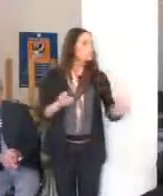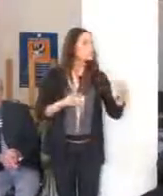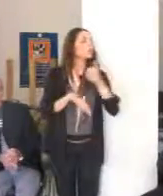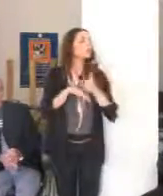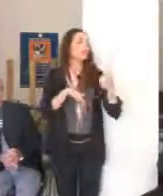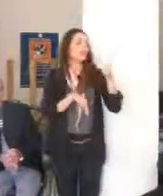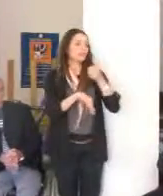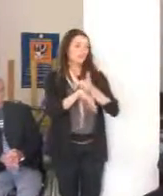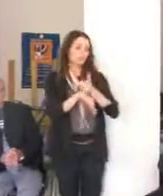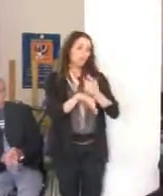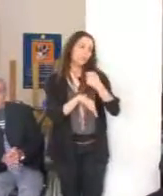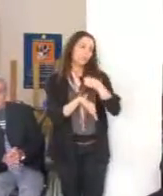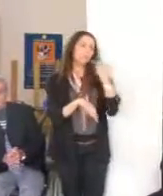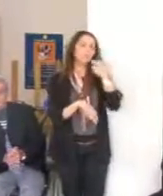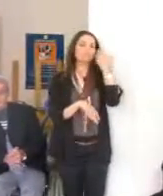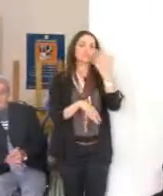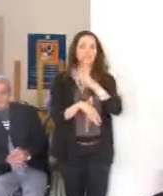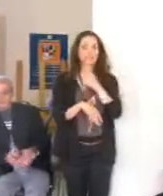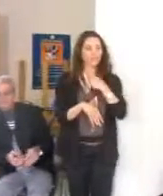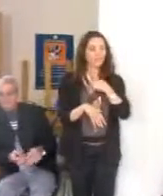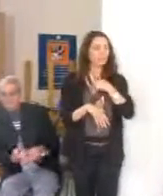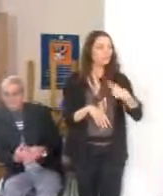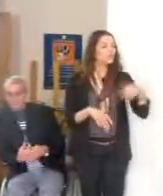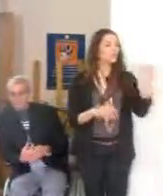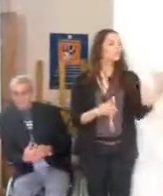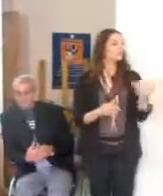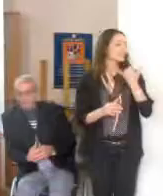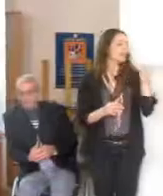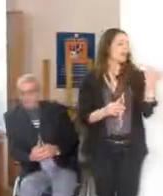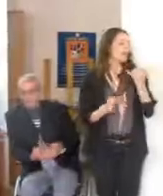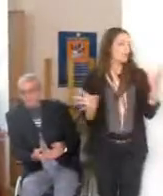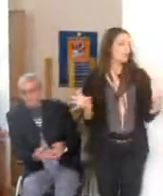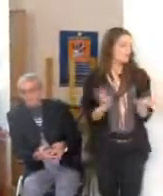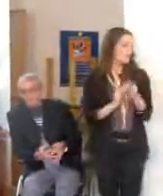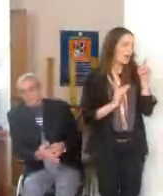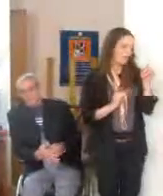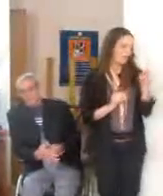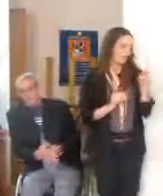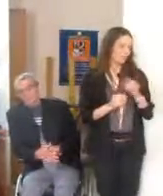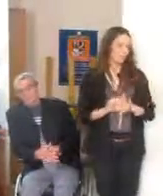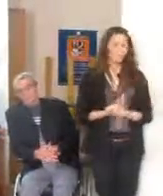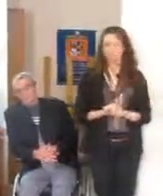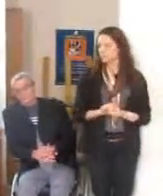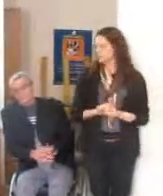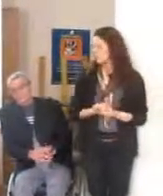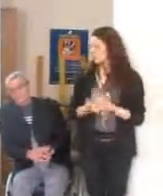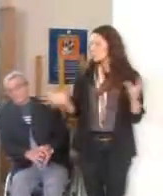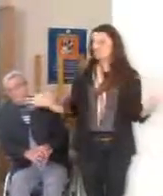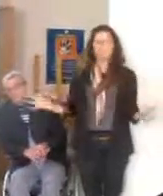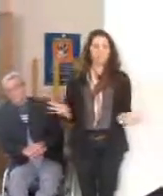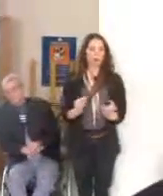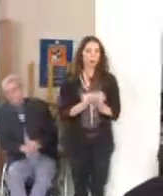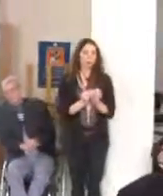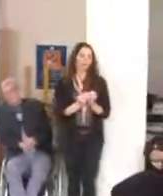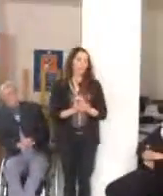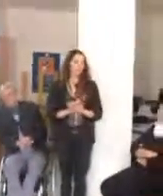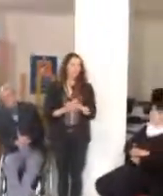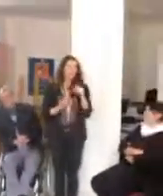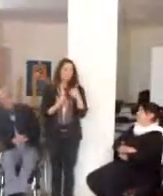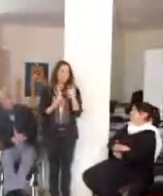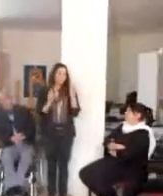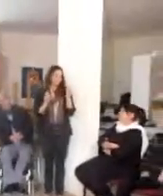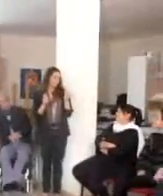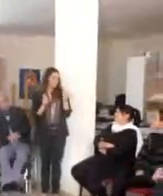القياديين، واحنا بشرفنا ان نكون دائما معاكم ونكون مع بعض. فيش انا